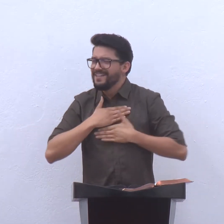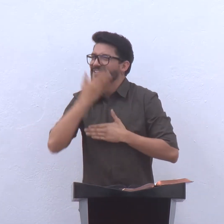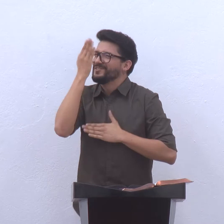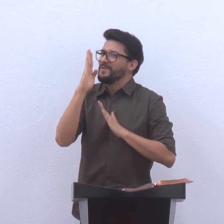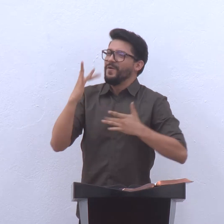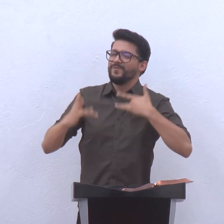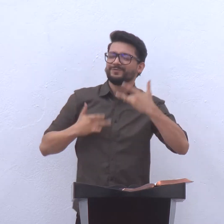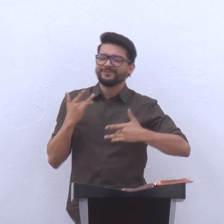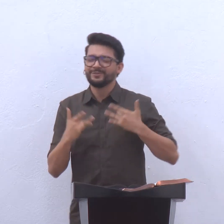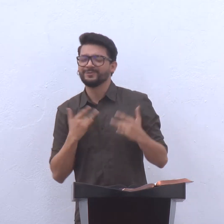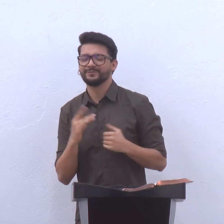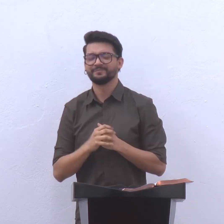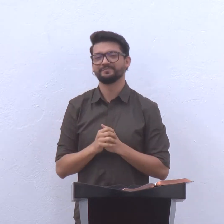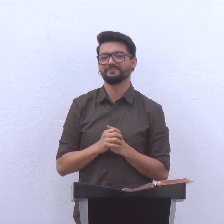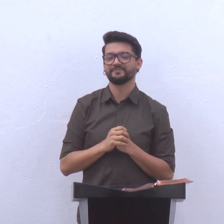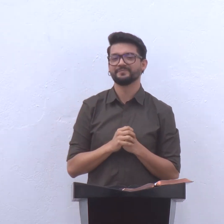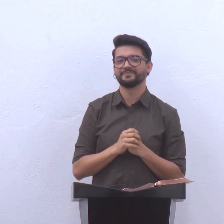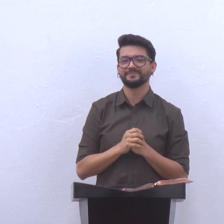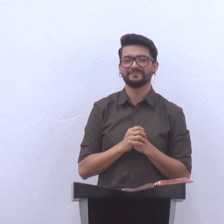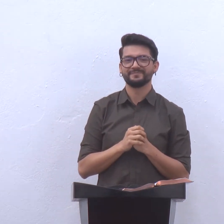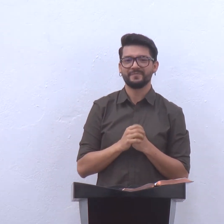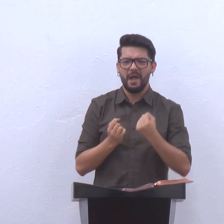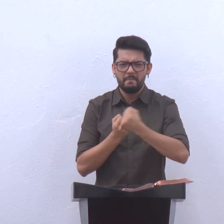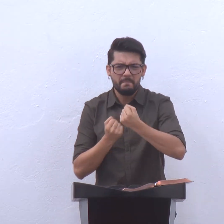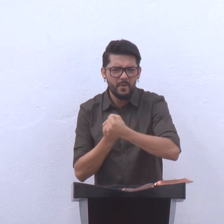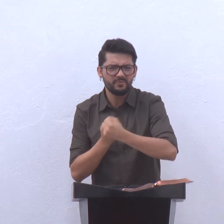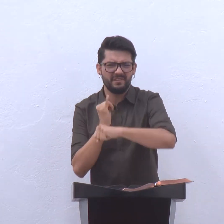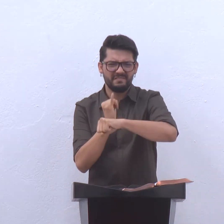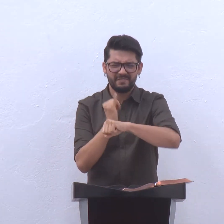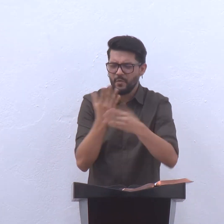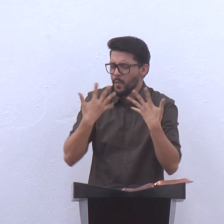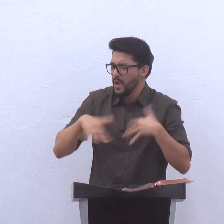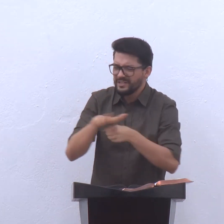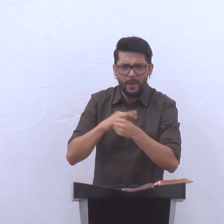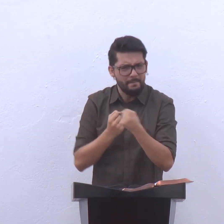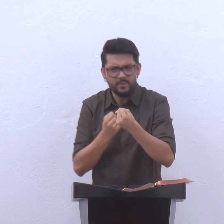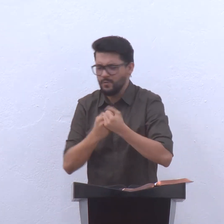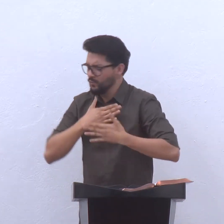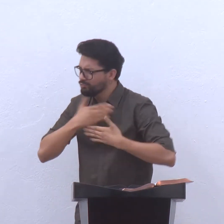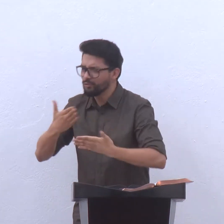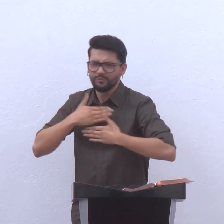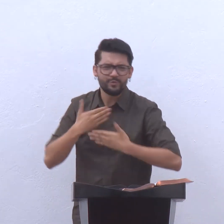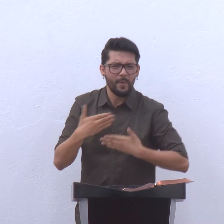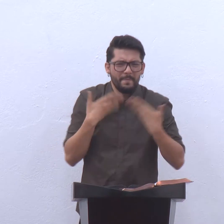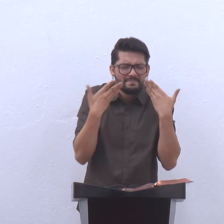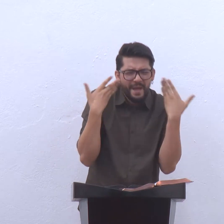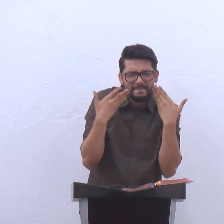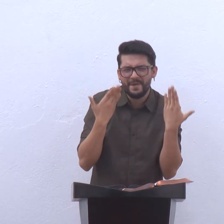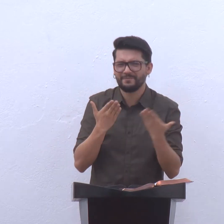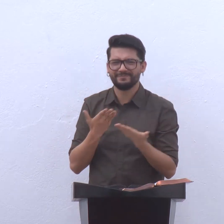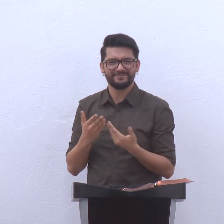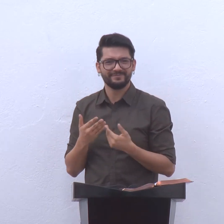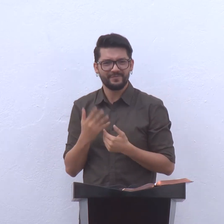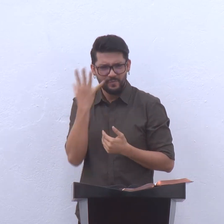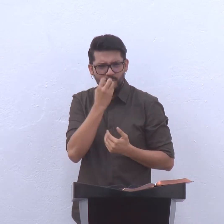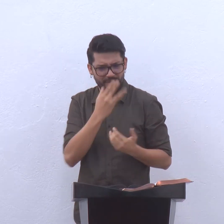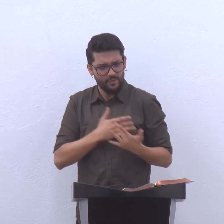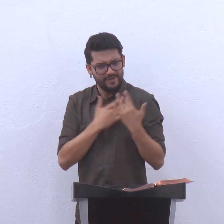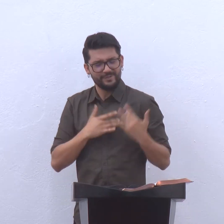muy activa, se gozaba mucho en medio de la iglesia, apoyaba todos los eventos de la iglesia, era muy amable,